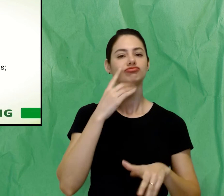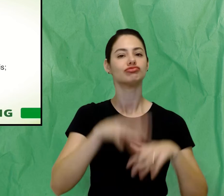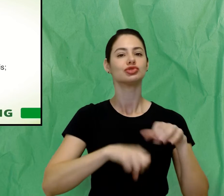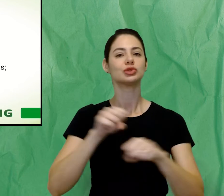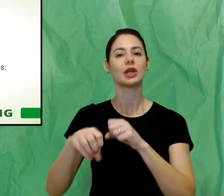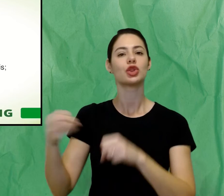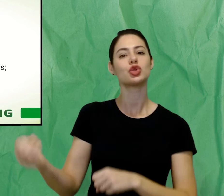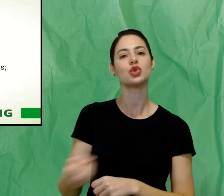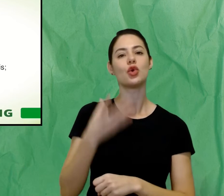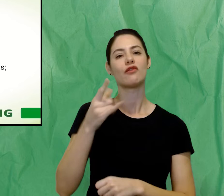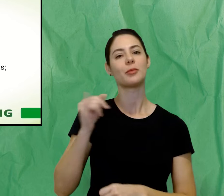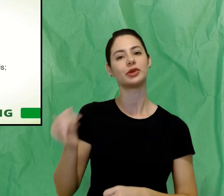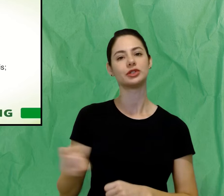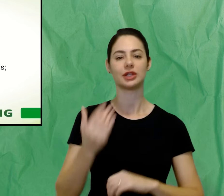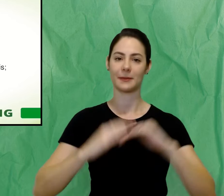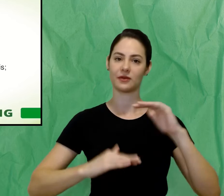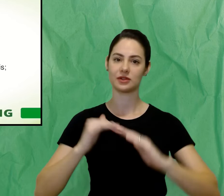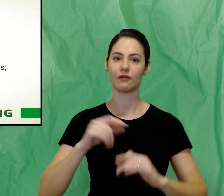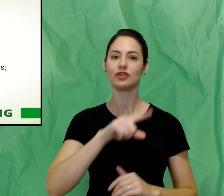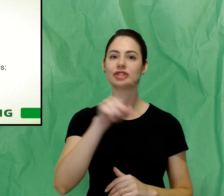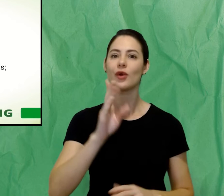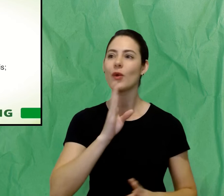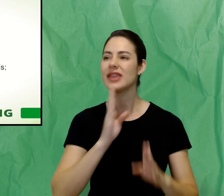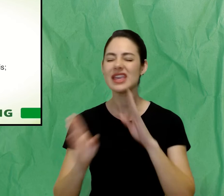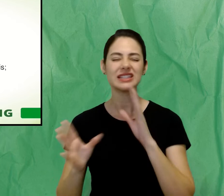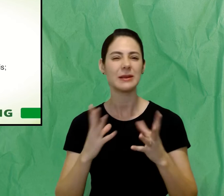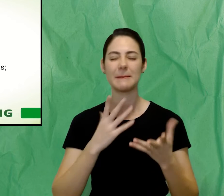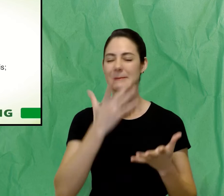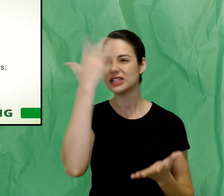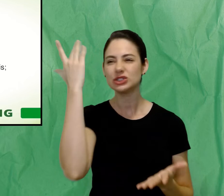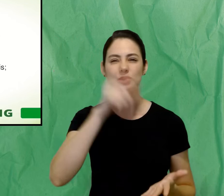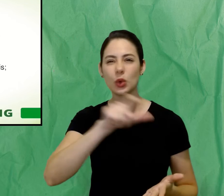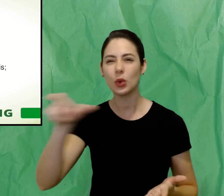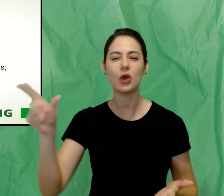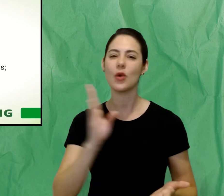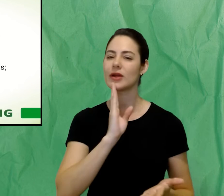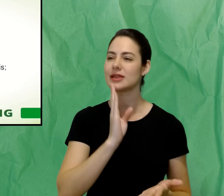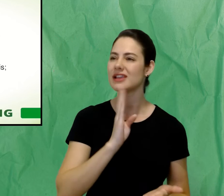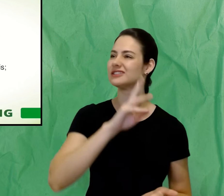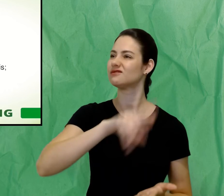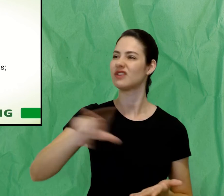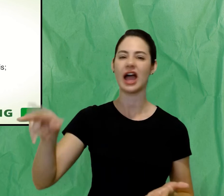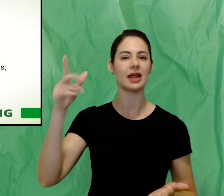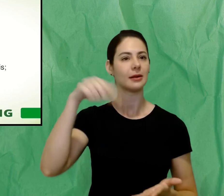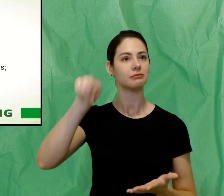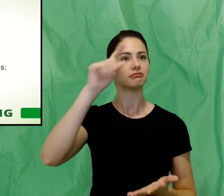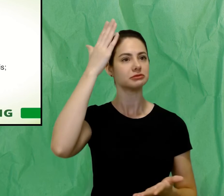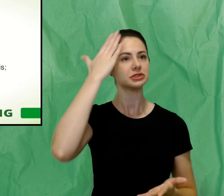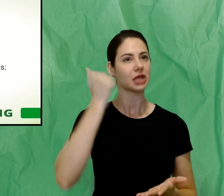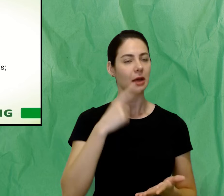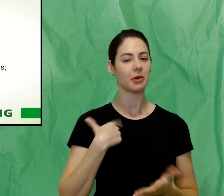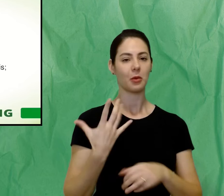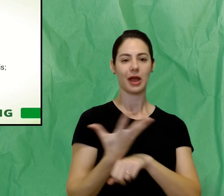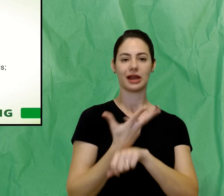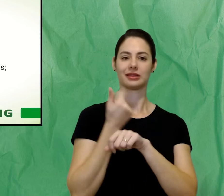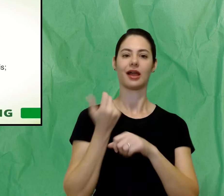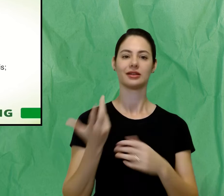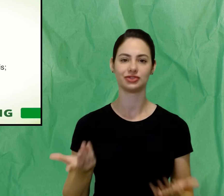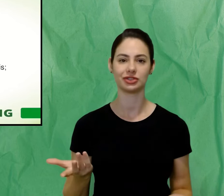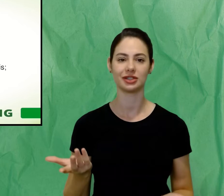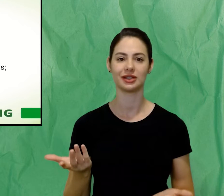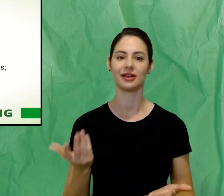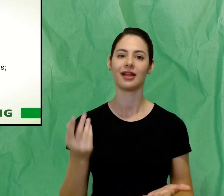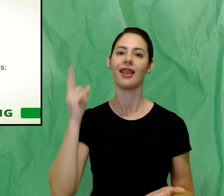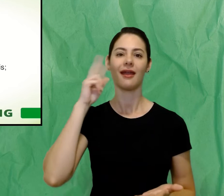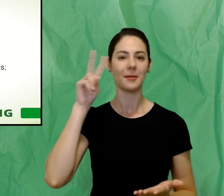Buscar novas oportunidades profissionais. Se você conhece mais gente, as pessoas sabem das suas qualidades, você